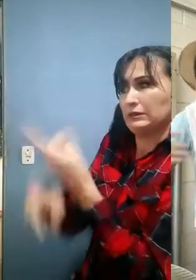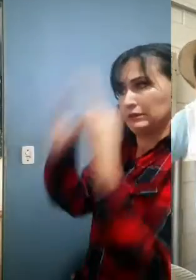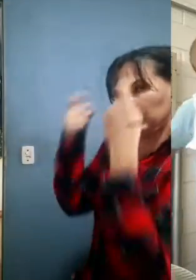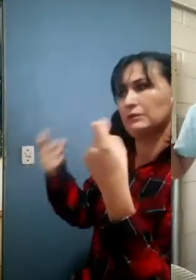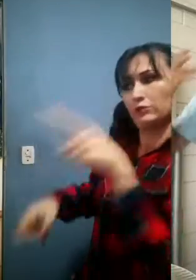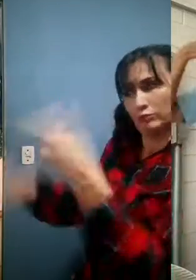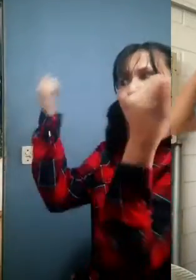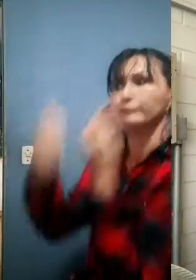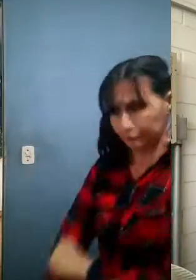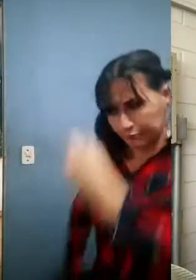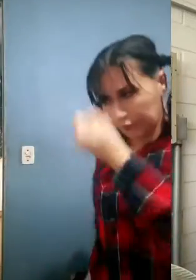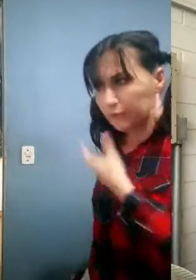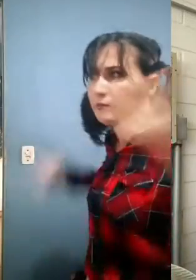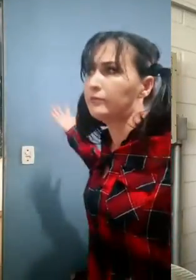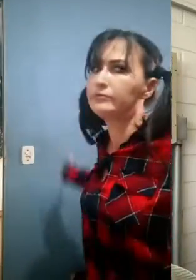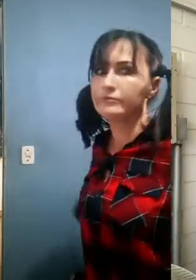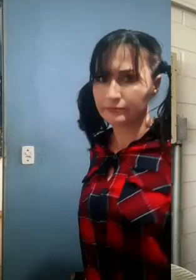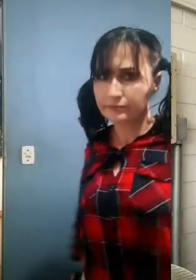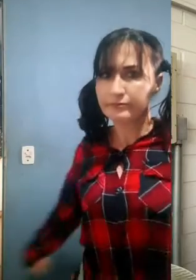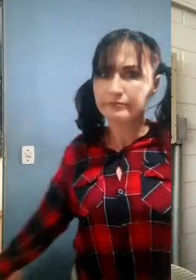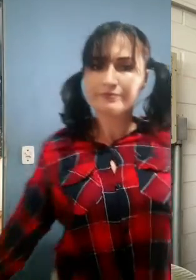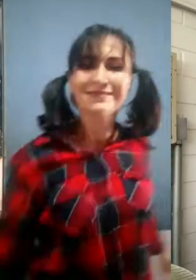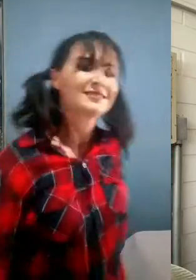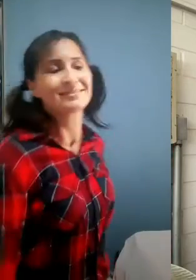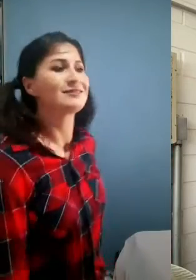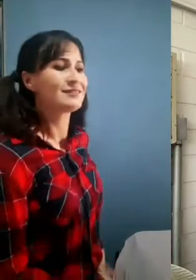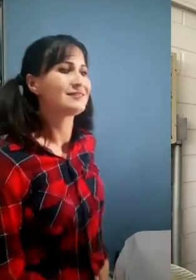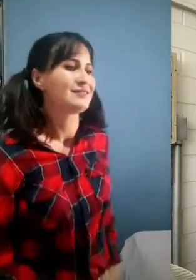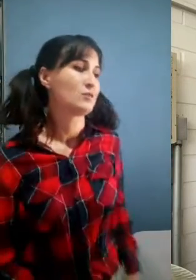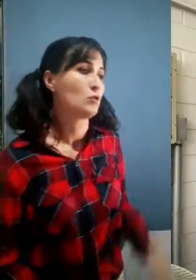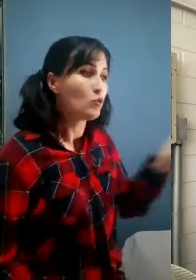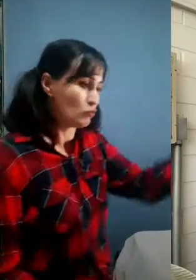não tenho tempo, este carro é violento, tu és capaz de te matar.